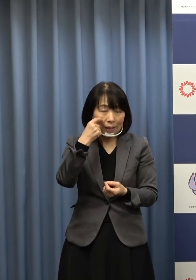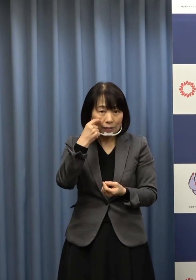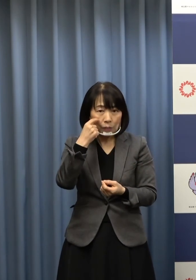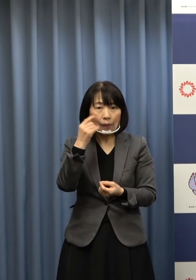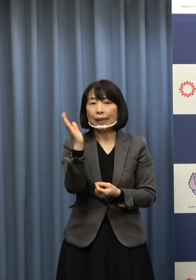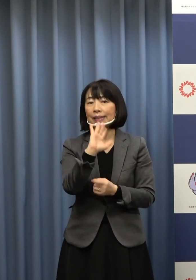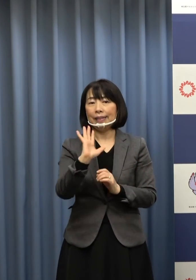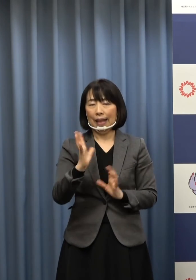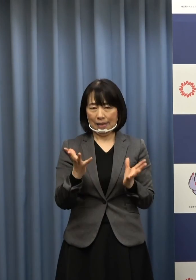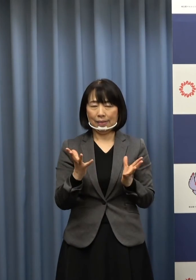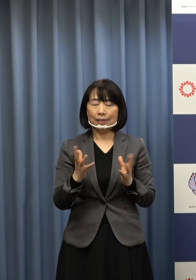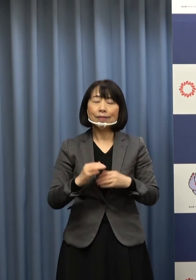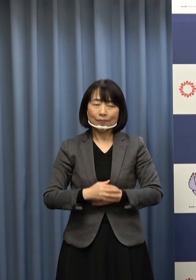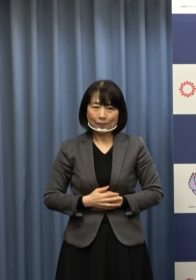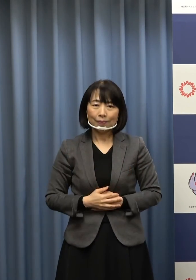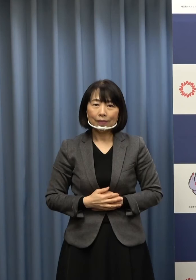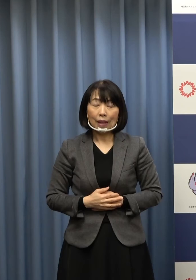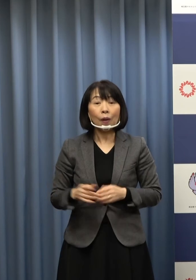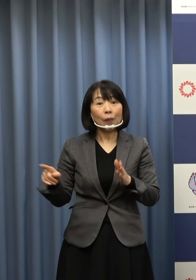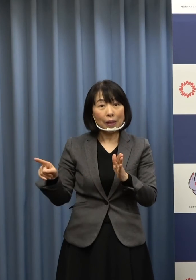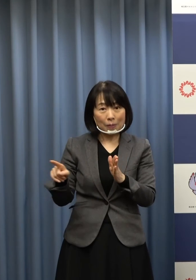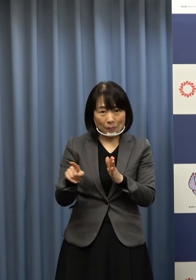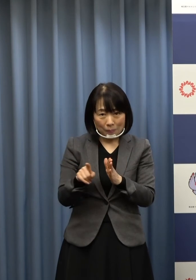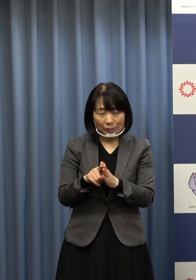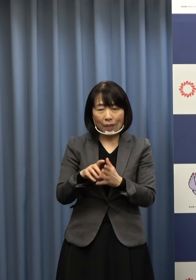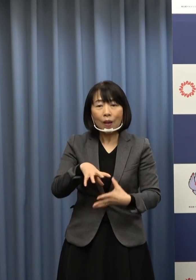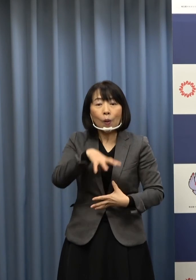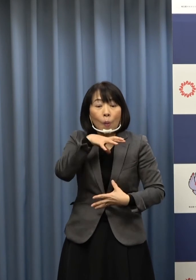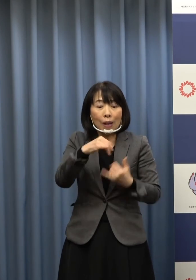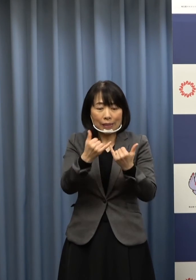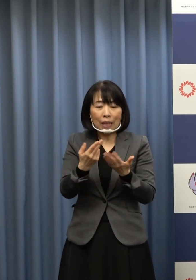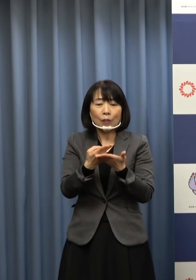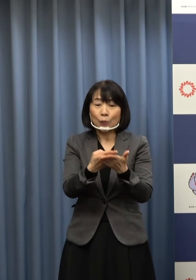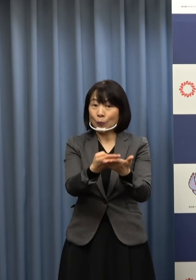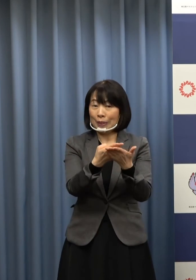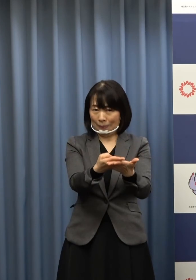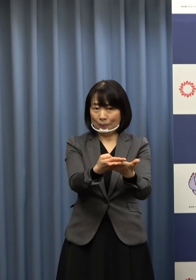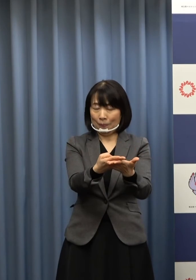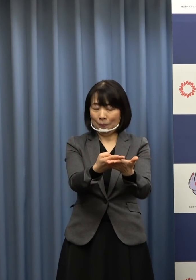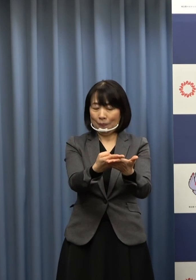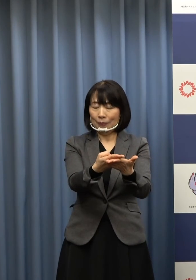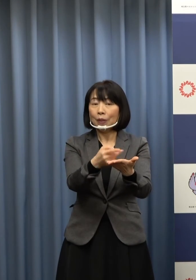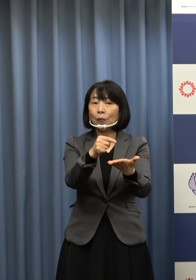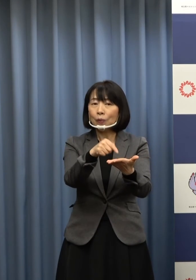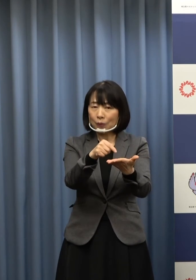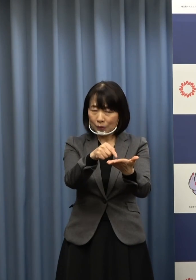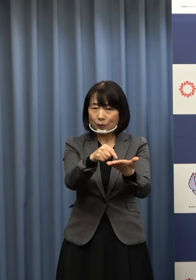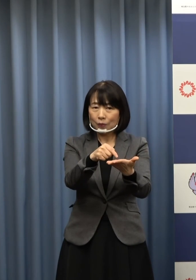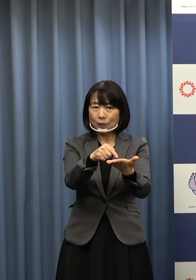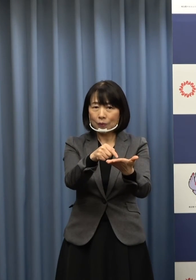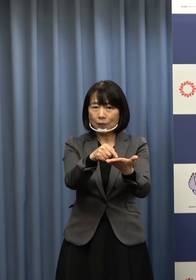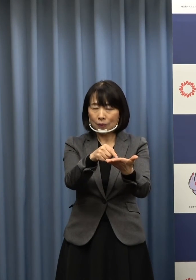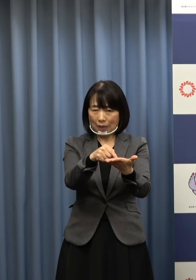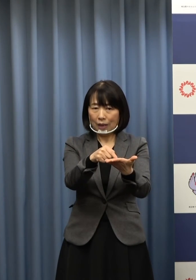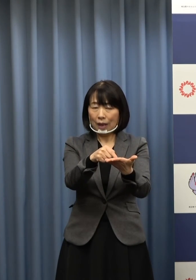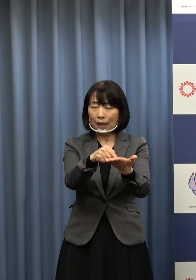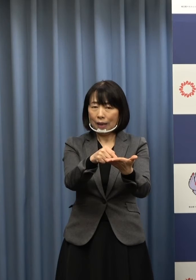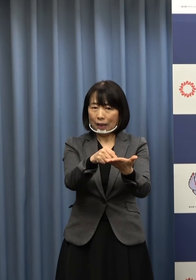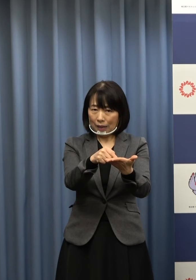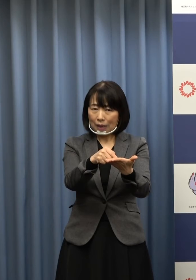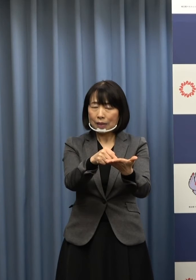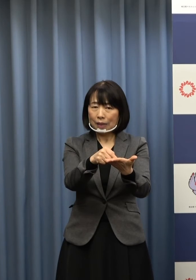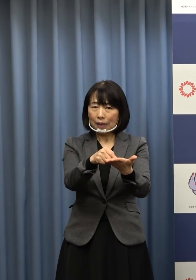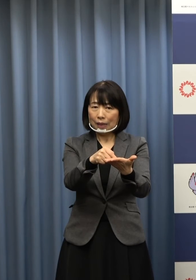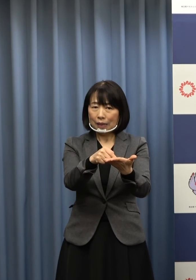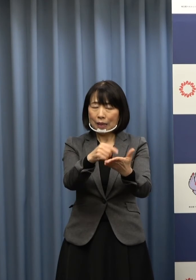ではありません。あくまでもこれまで入った高齢者の方々、この方々が その、ね、根っこっていうかその基礎の部分で